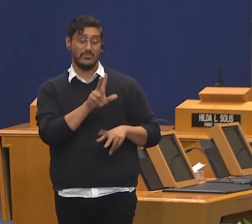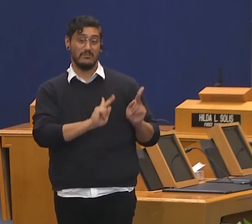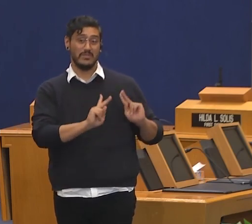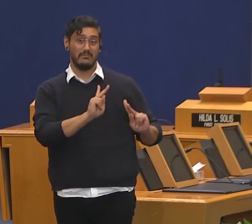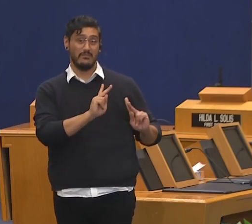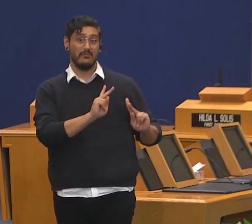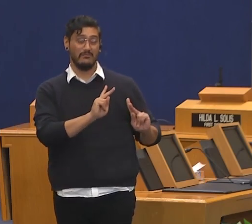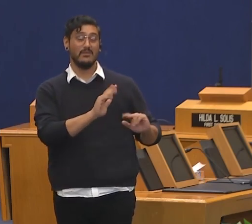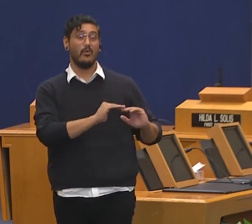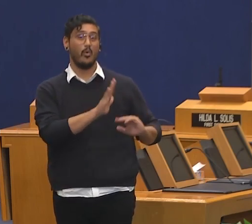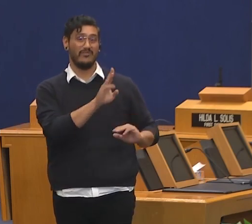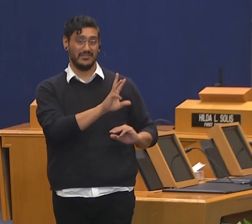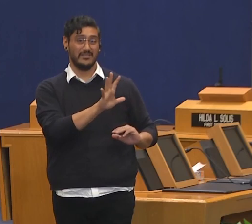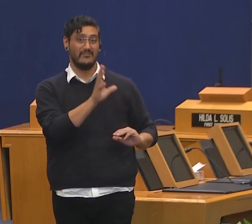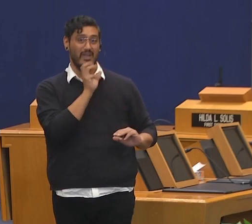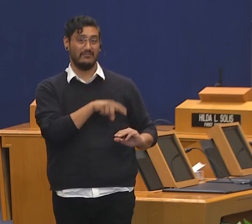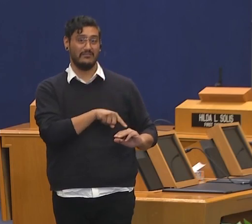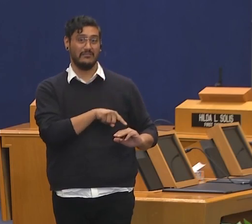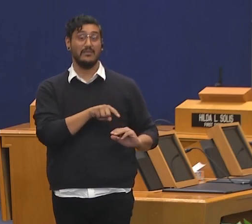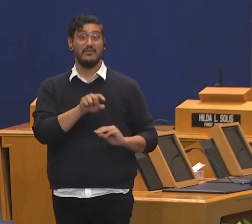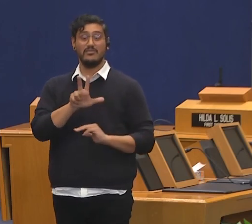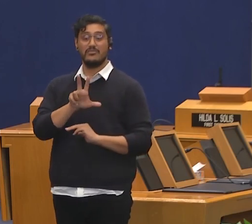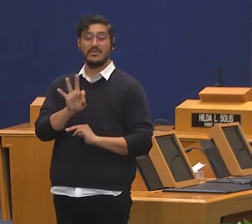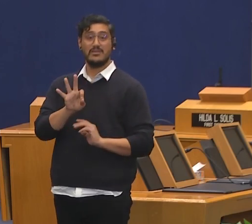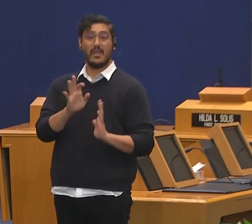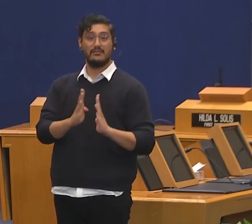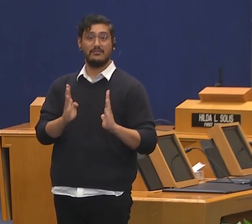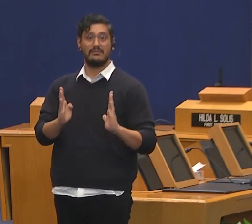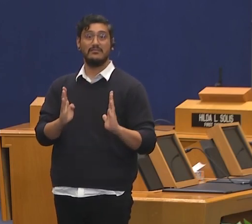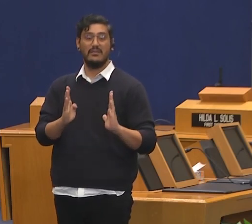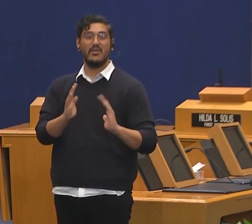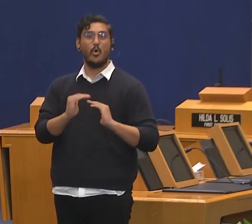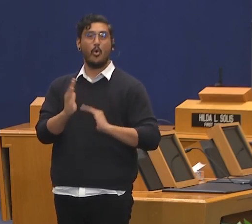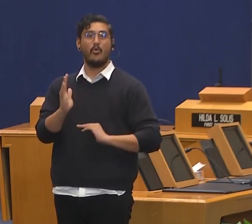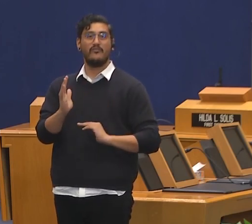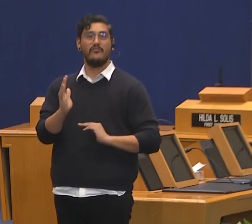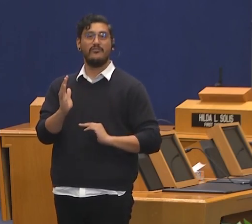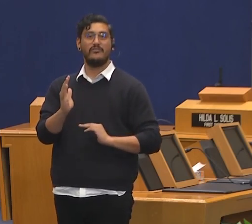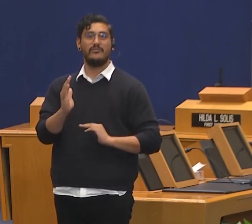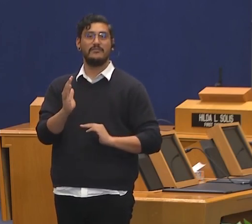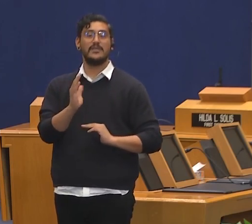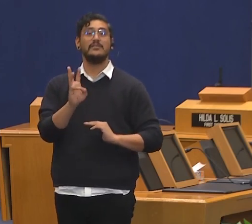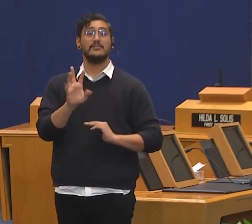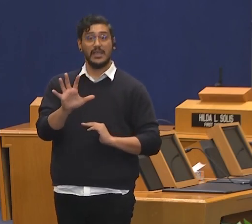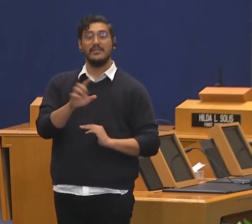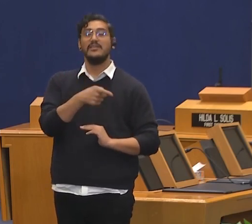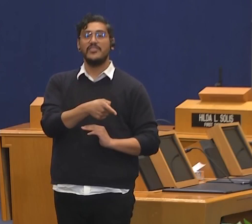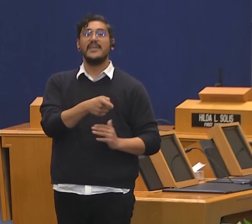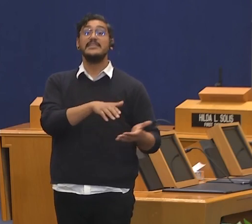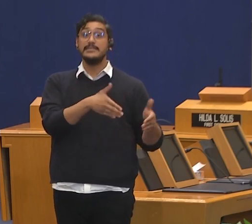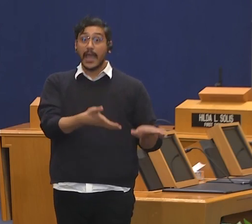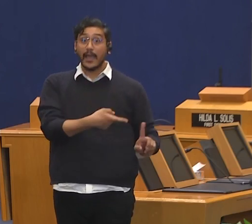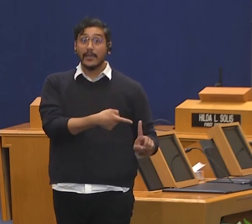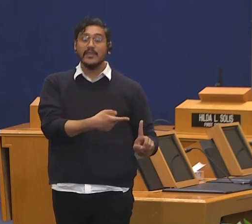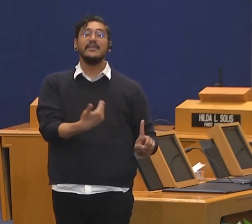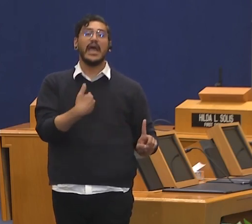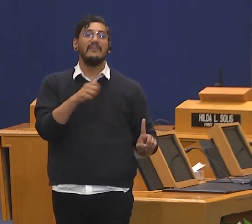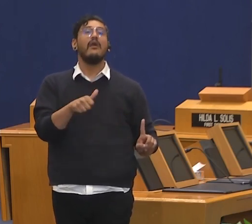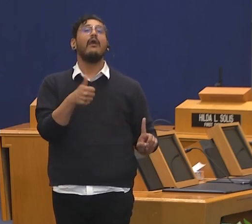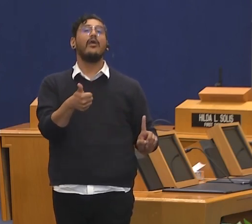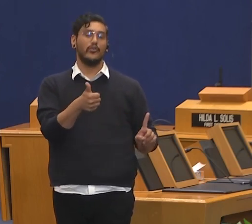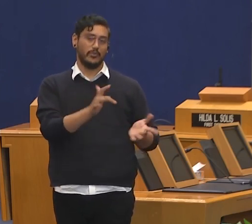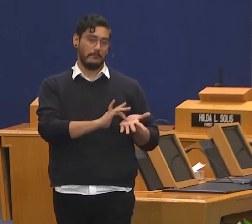de 65 años y 39 personas son mayores de 65 años que fallecieron tenían problemas delicados de